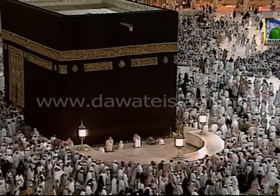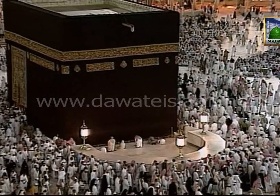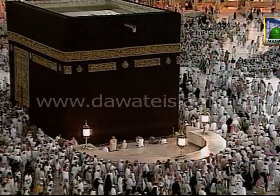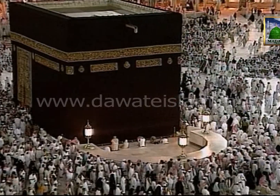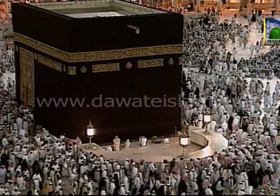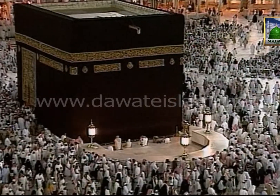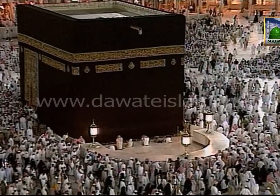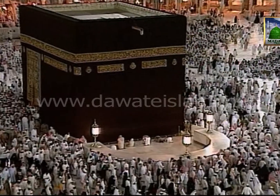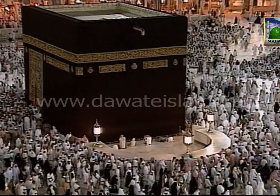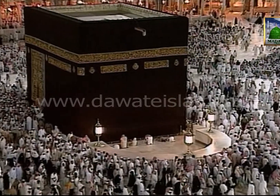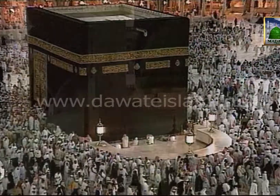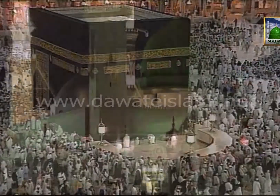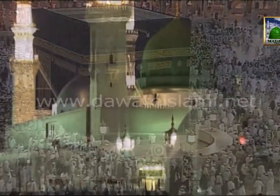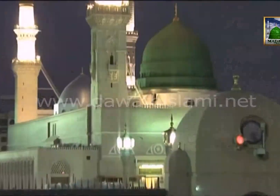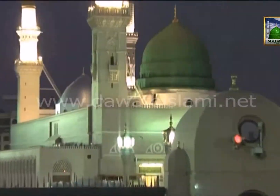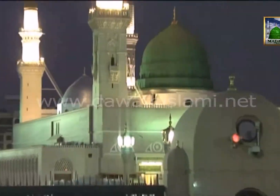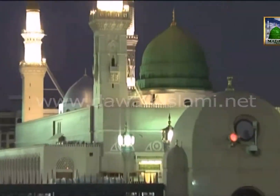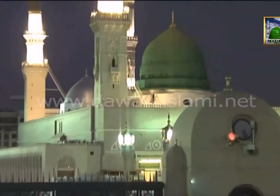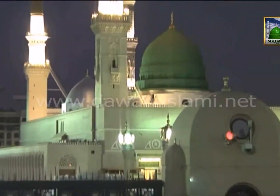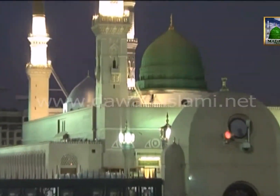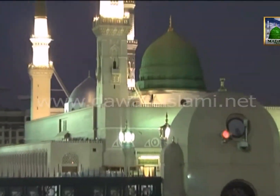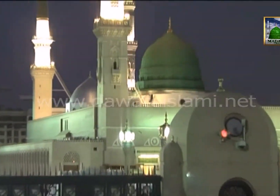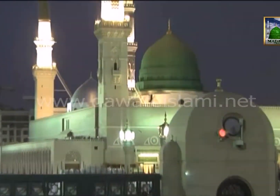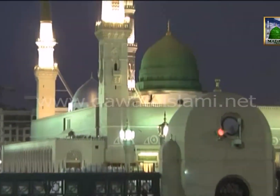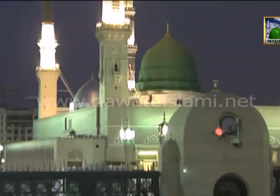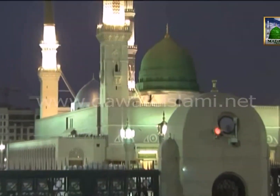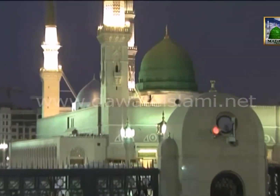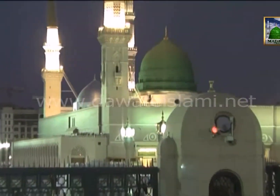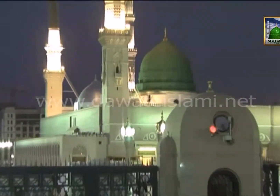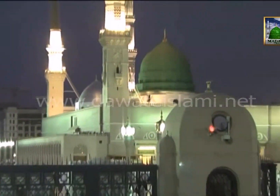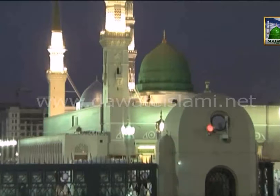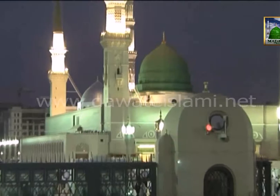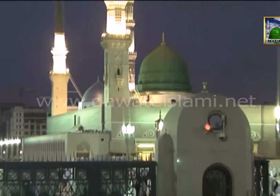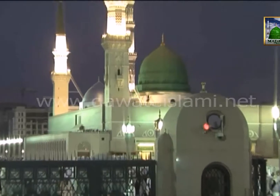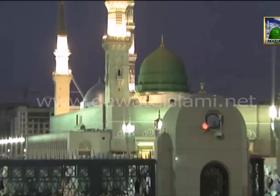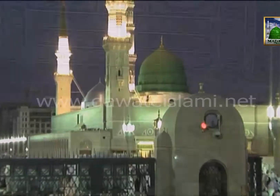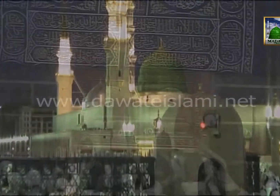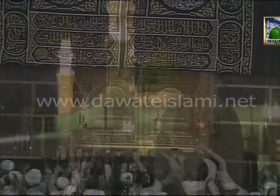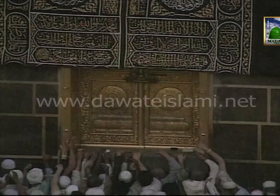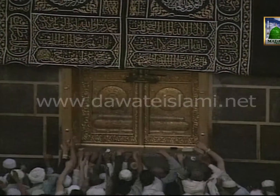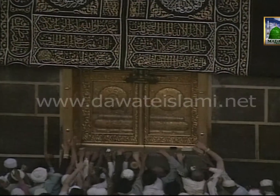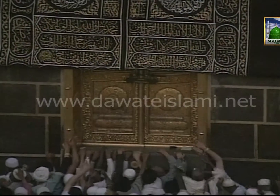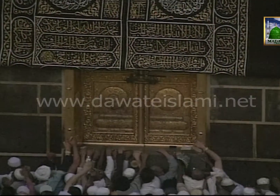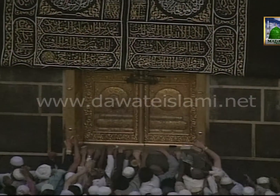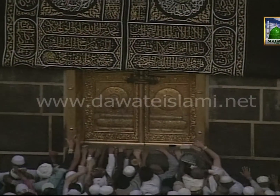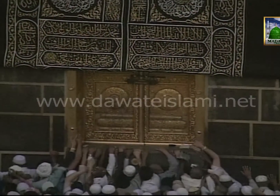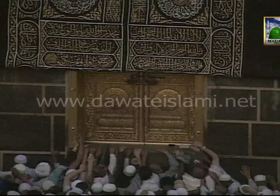الحمد لله رب العالمين والصلاة والسلام على سيد المرسلين أما بعد فأعوذ بالله